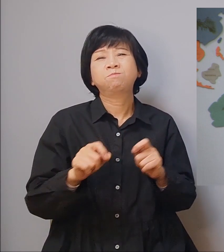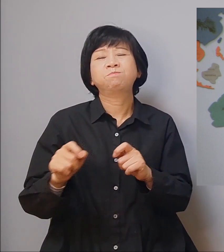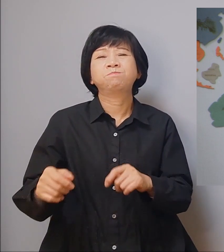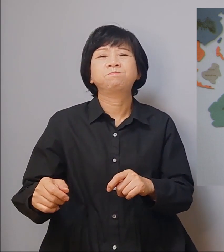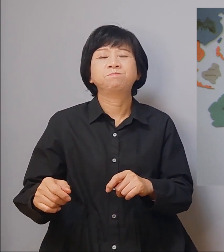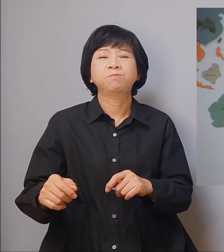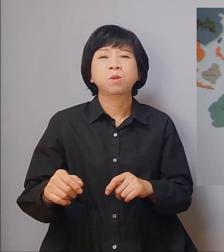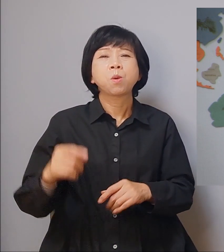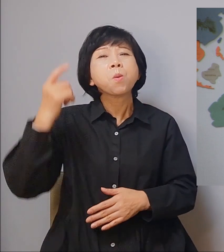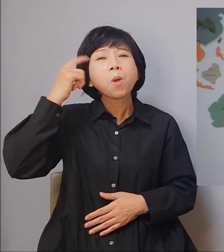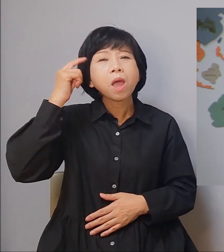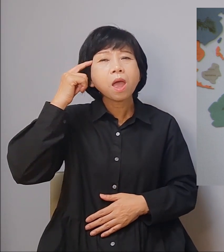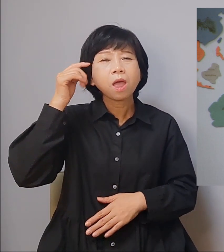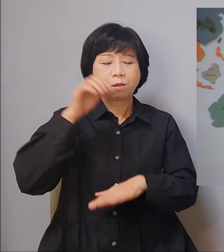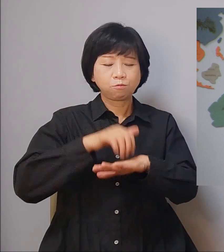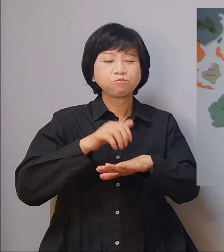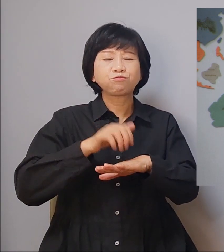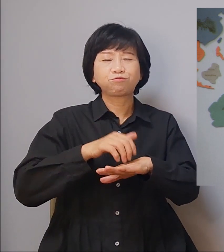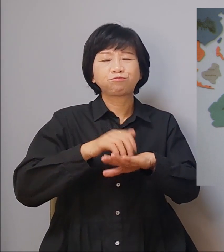겪어야만 되는 거예요.